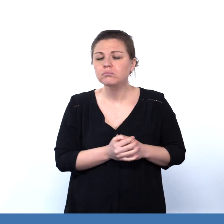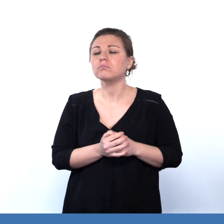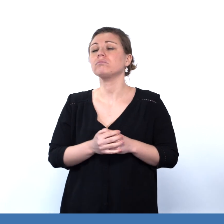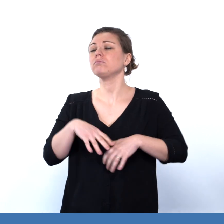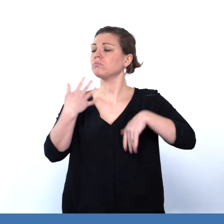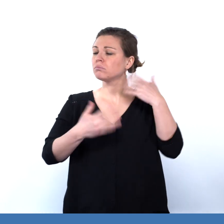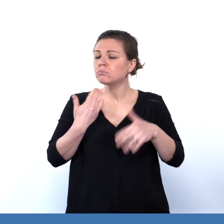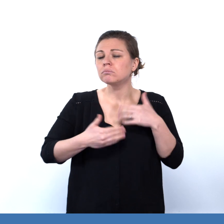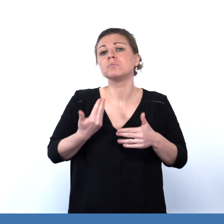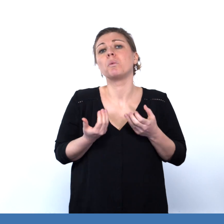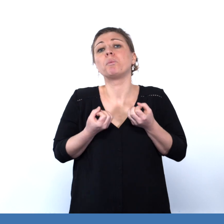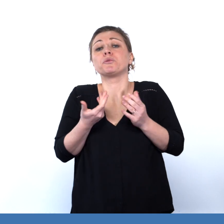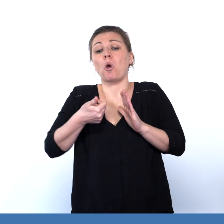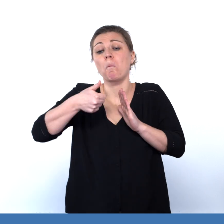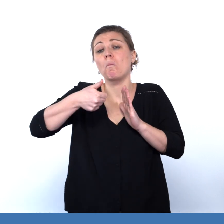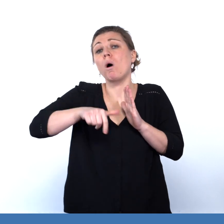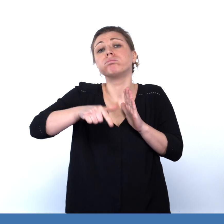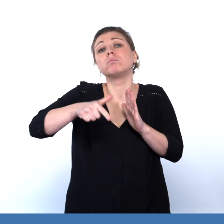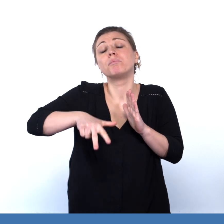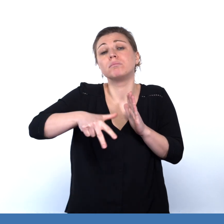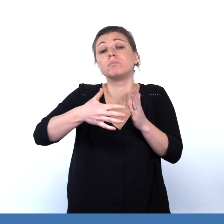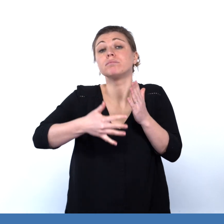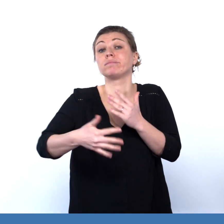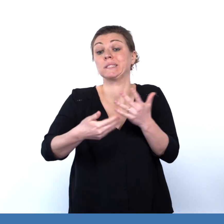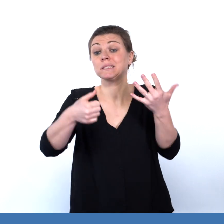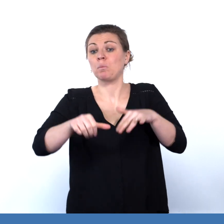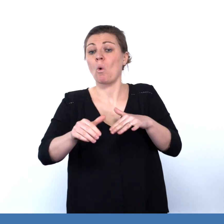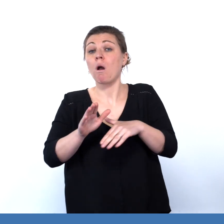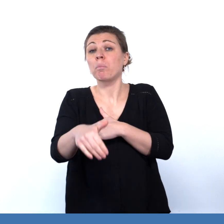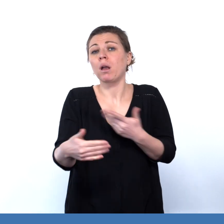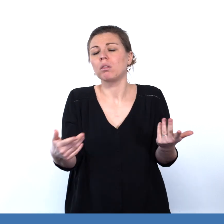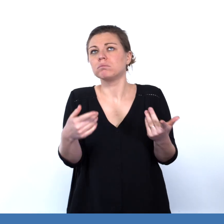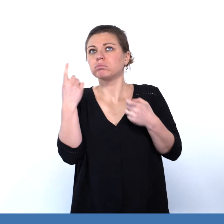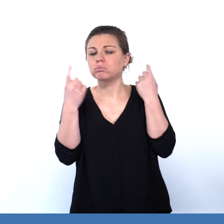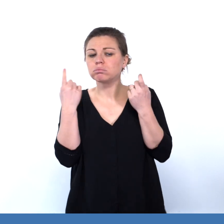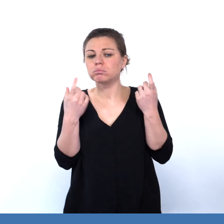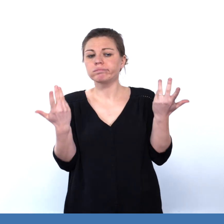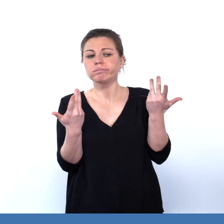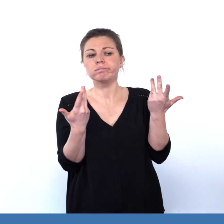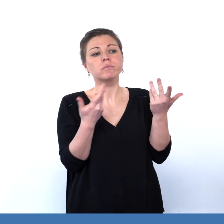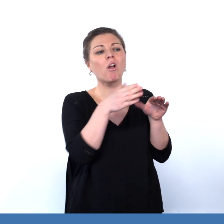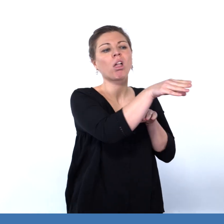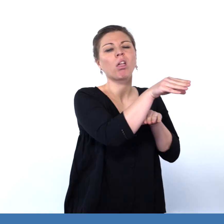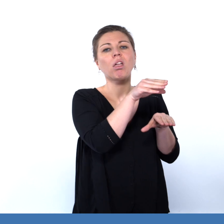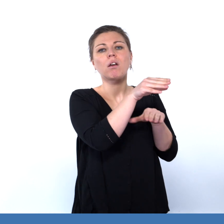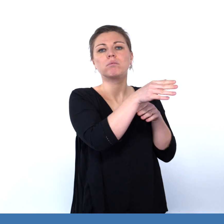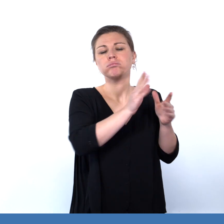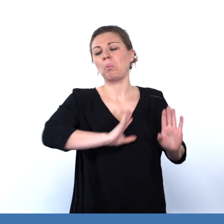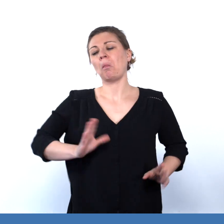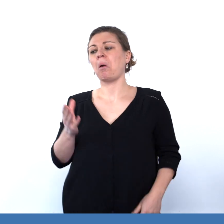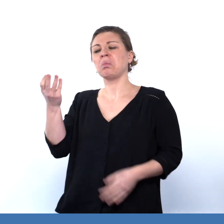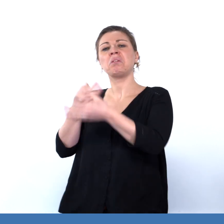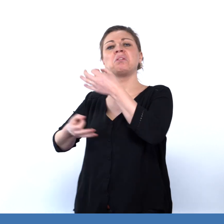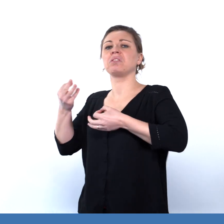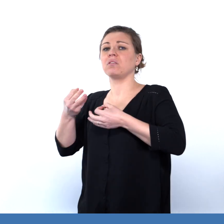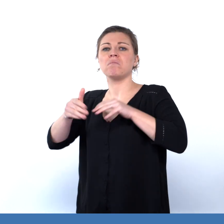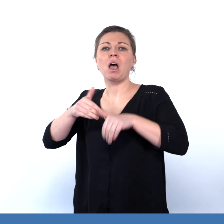mois, 4 mois passent, et 6 mois après, je me dis qu'est-ce que je fais, nanana, et toujours rien, je me dis non, mais il m'a dit que ça marcherait jamais,